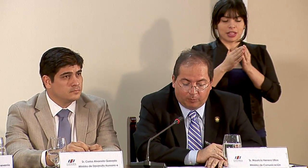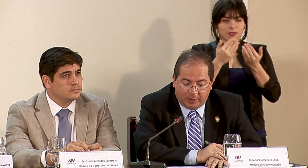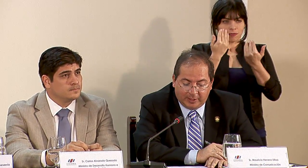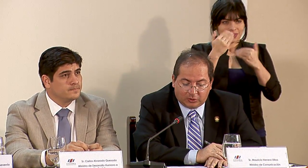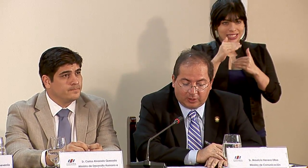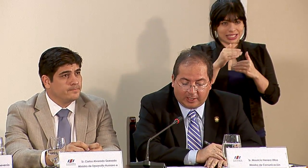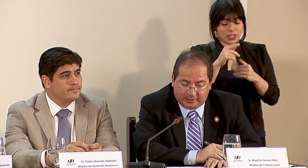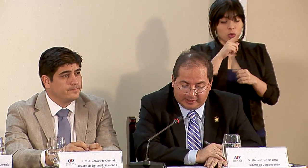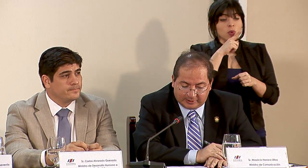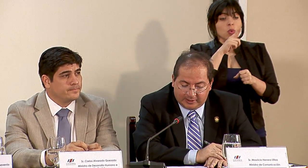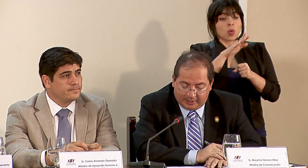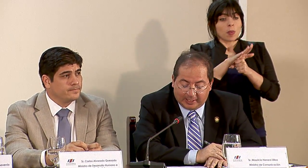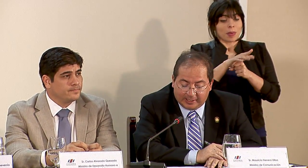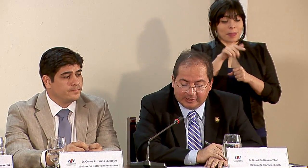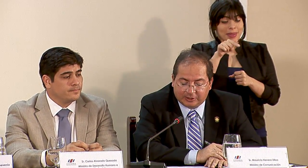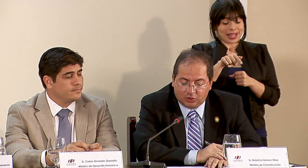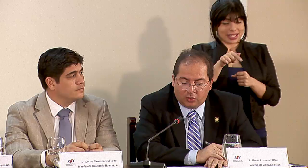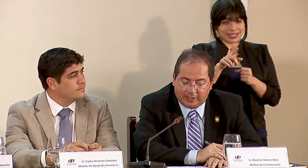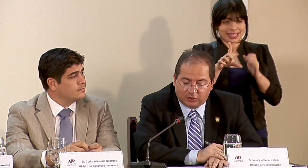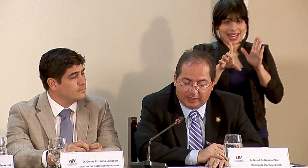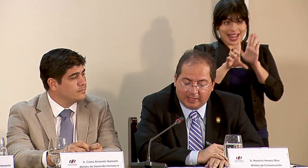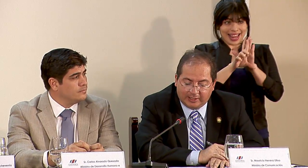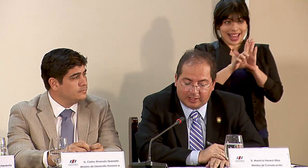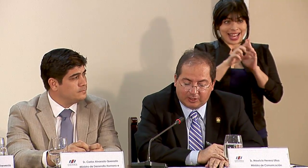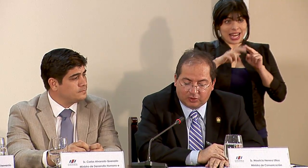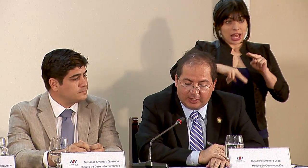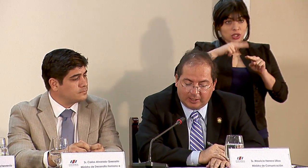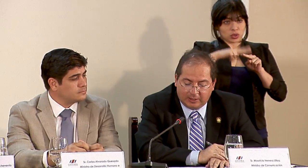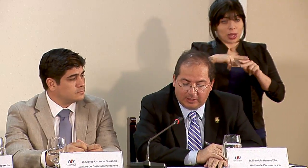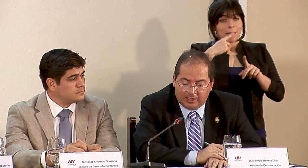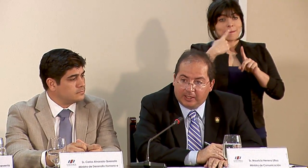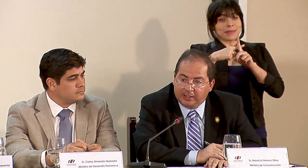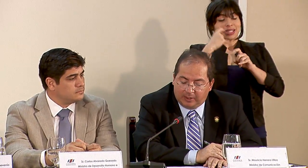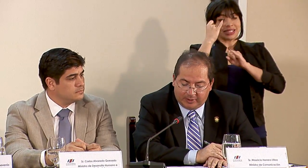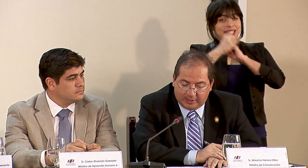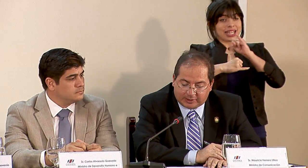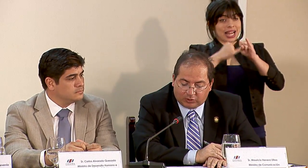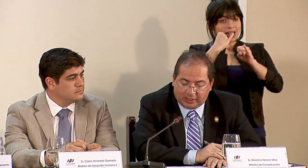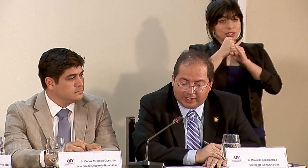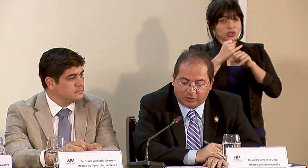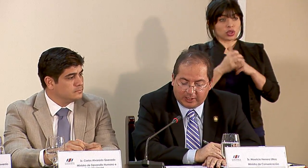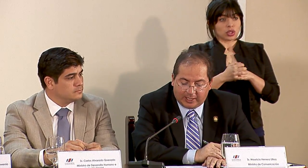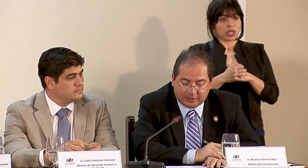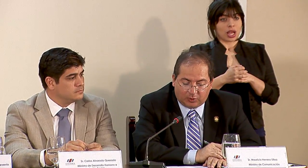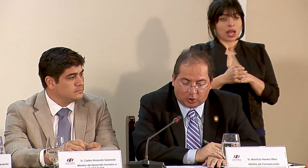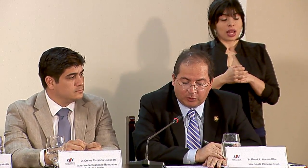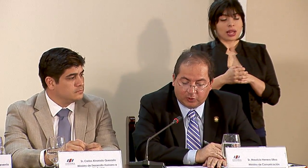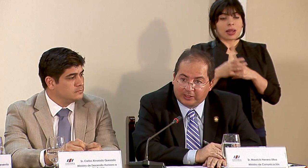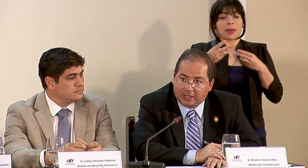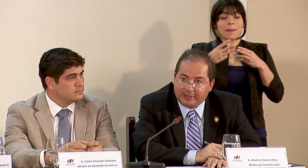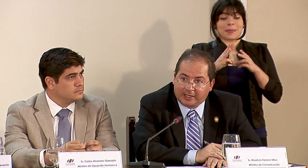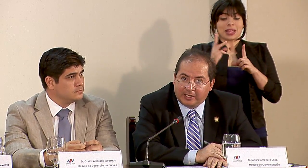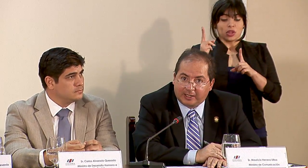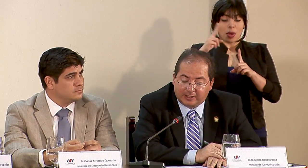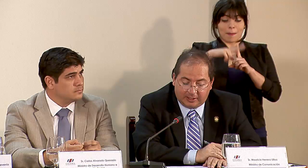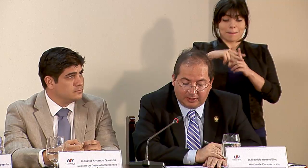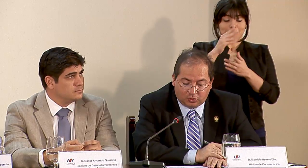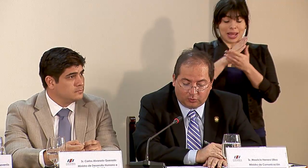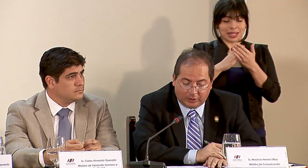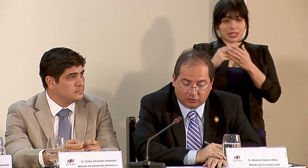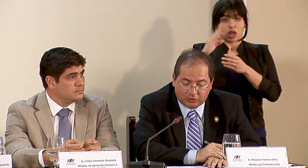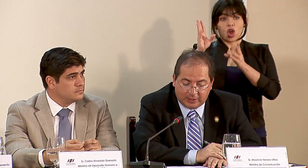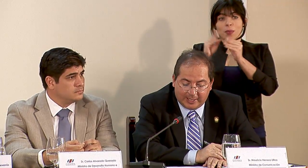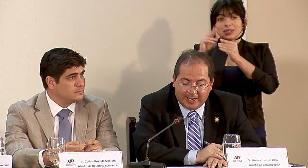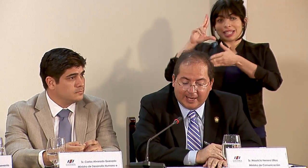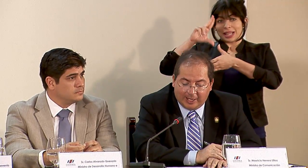En cumplimiento de la legislación nacional e internacional, y de medidas cautelares ordenadas por la Comisión Interamericana de